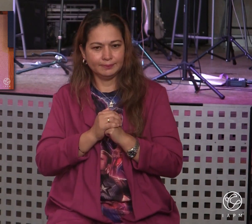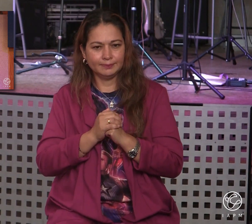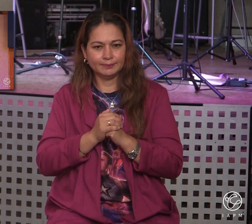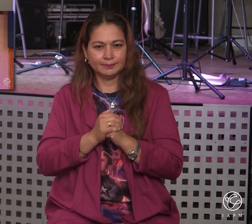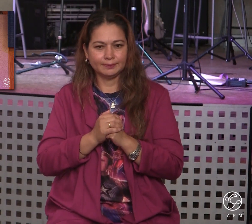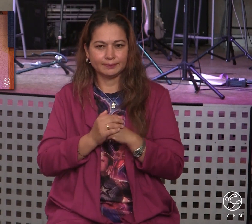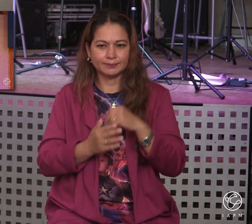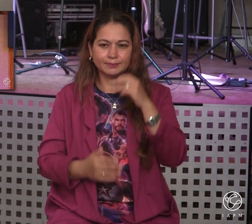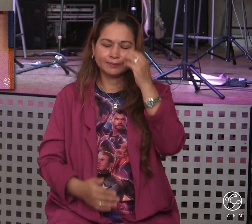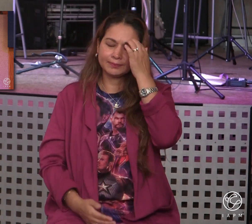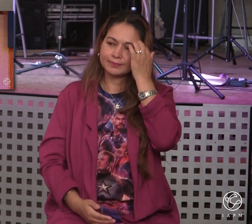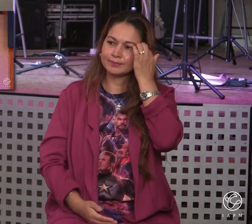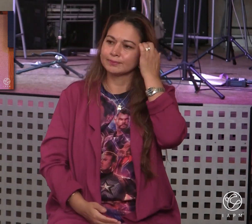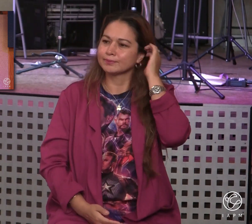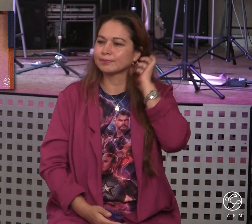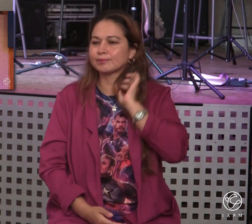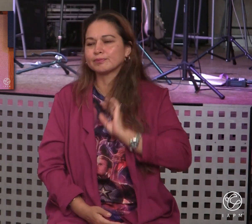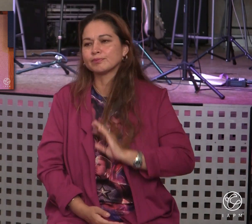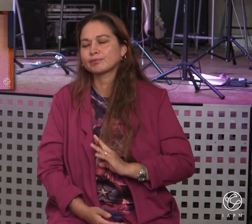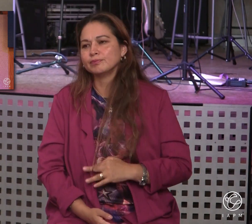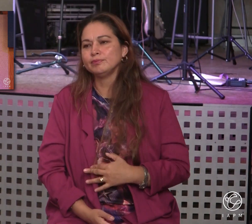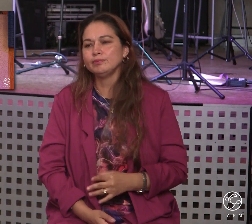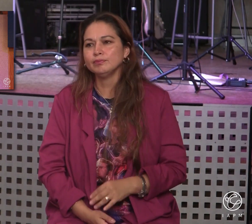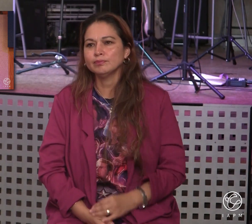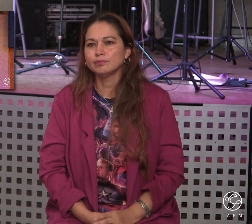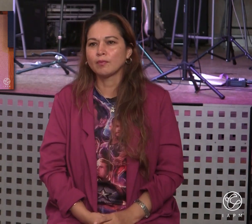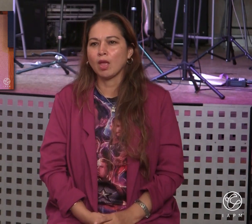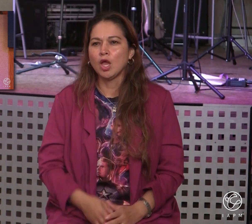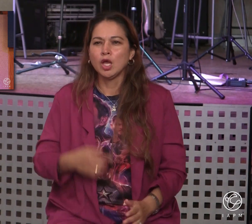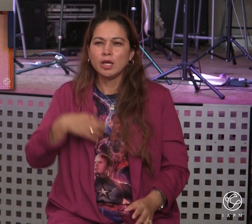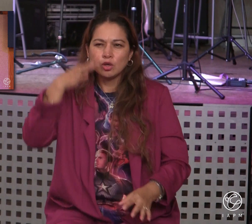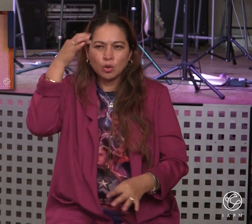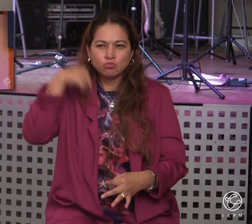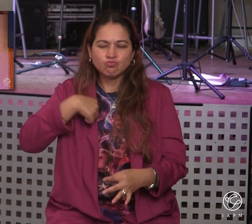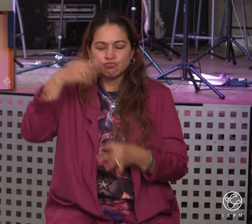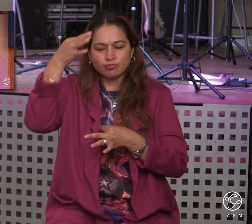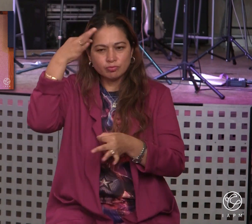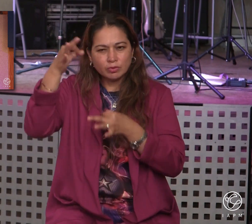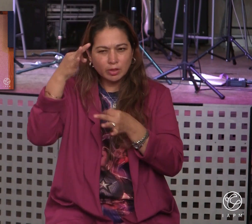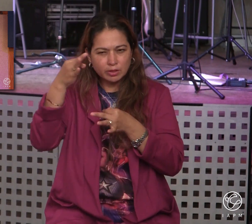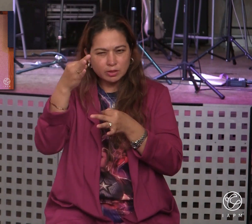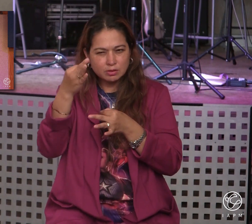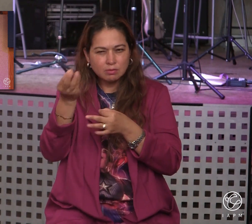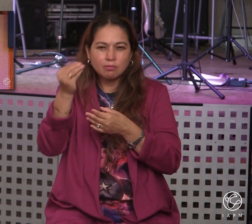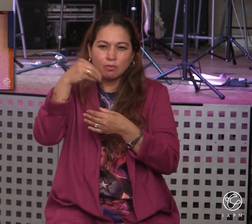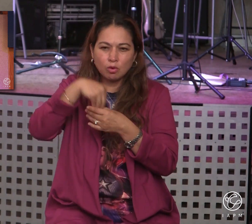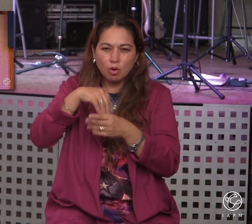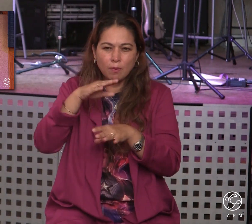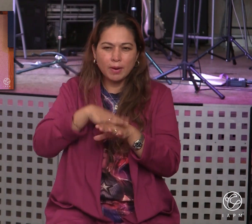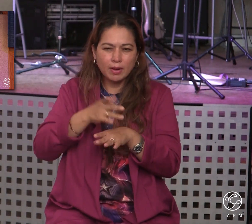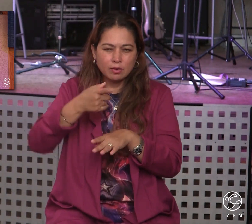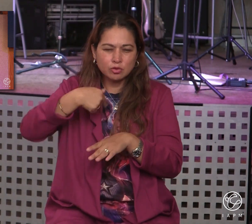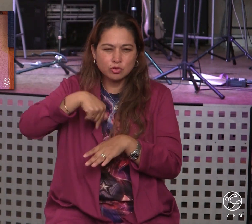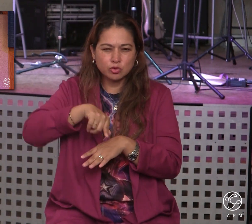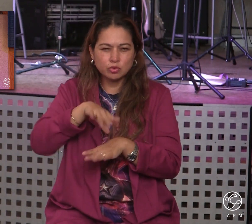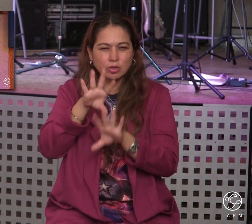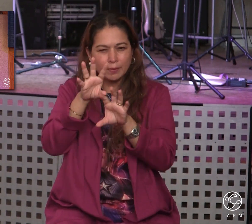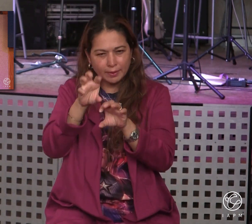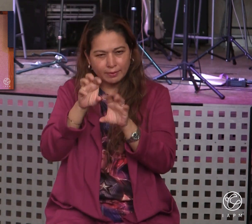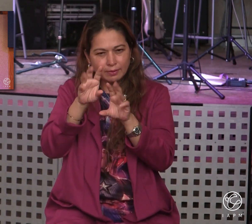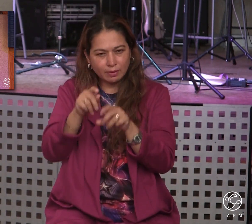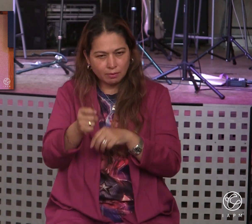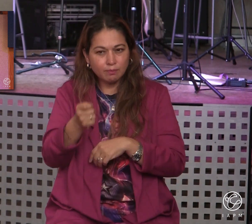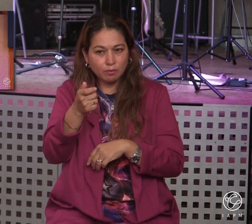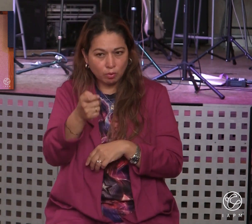aquí algunos detalles, espero que me podáis seguir, yo creo que sí, bastante sencillos. Lo que pasa es que tenemos que recordar para